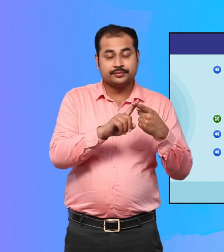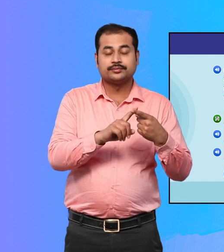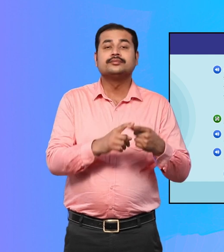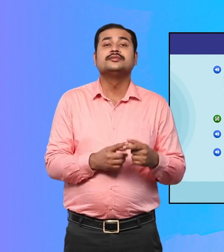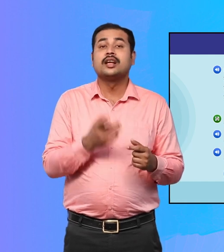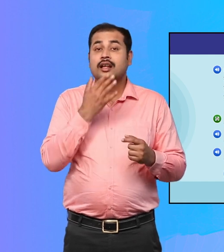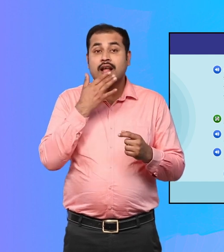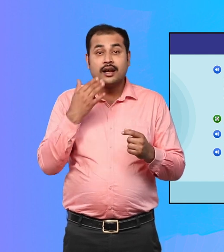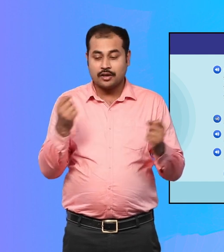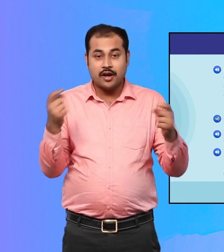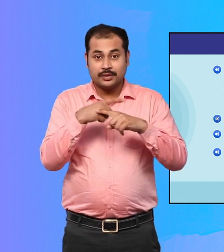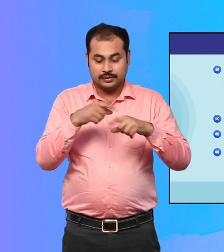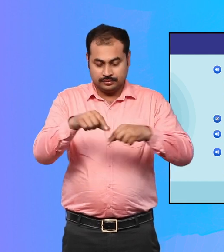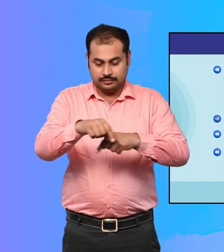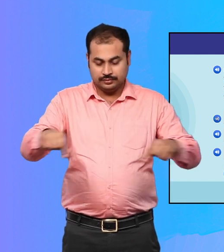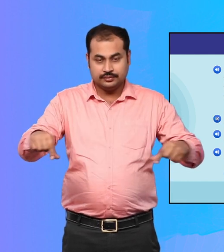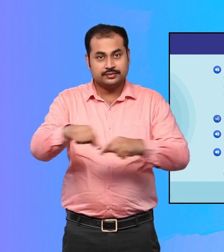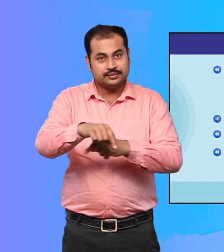झाल रंग अनुबंध पट्टियां